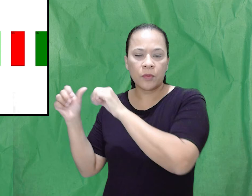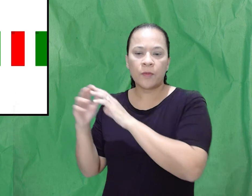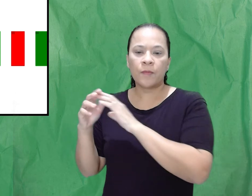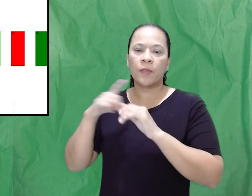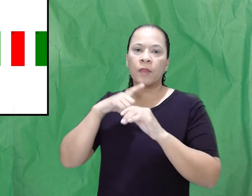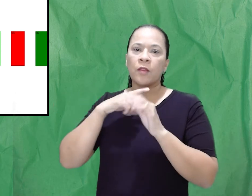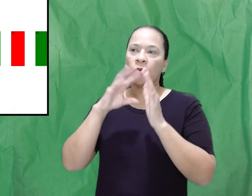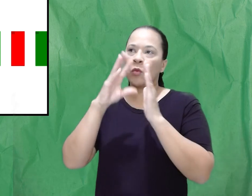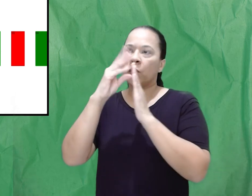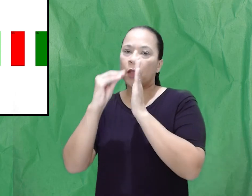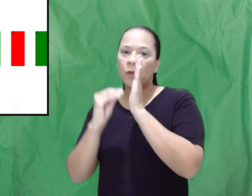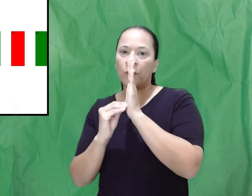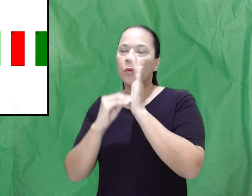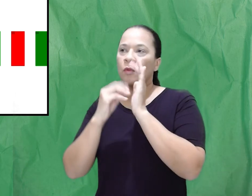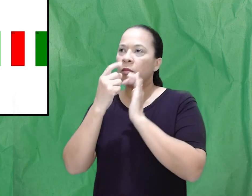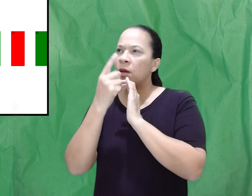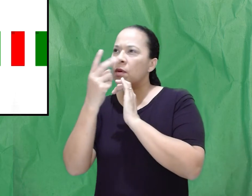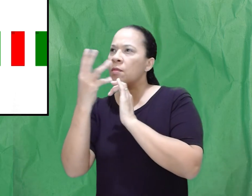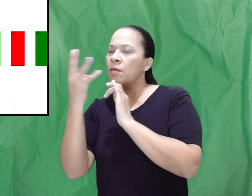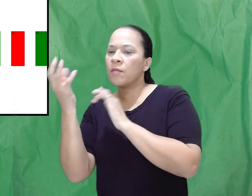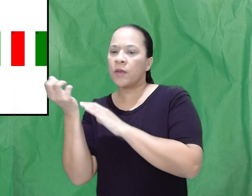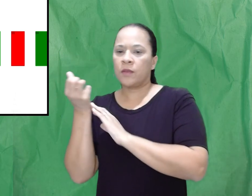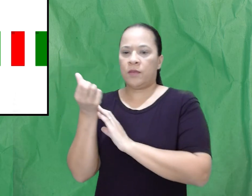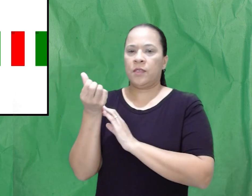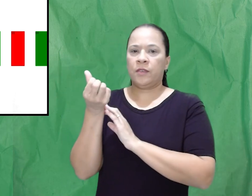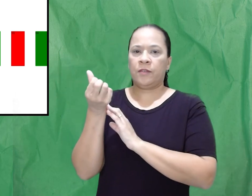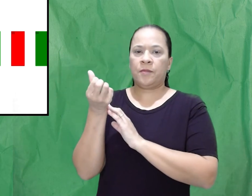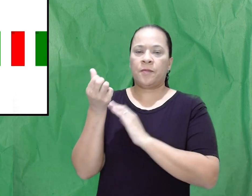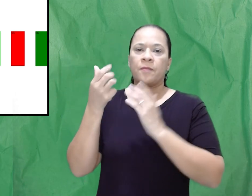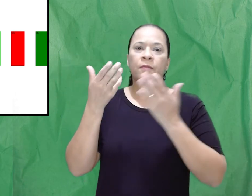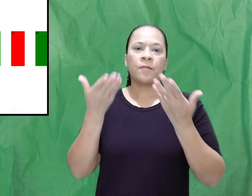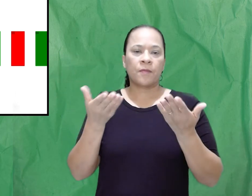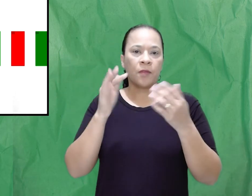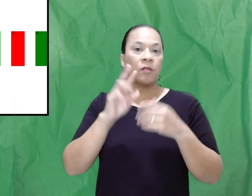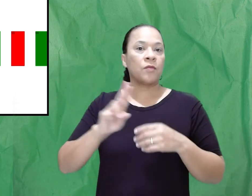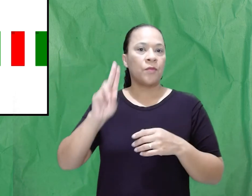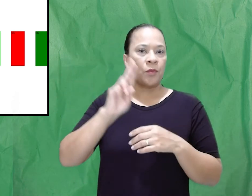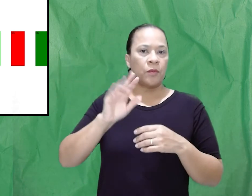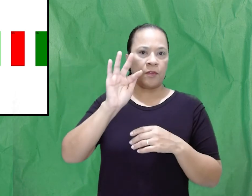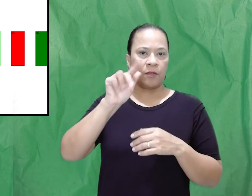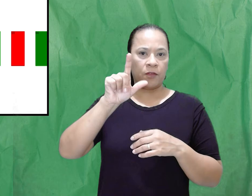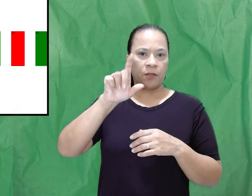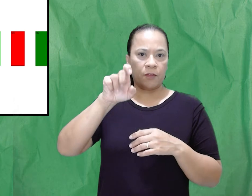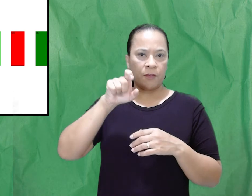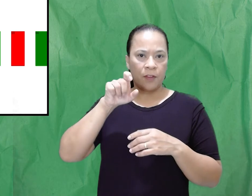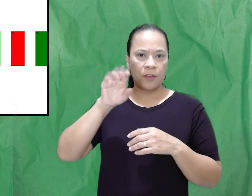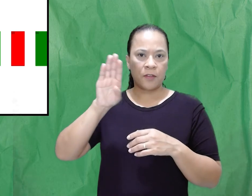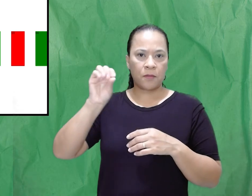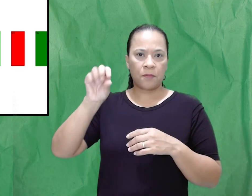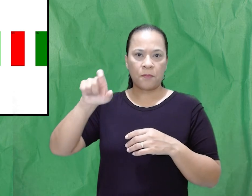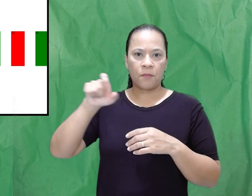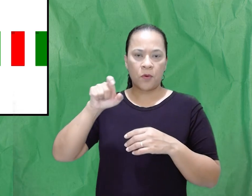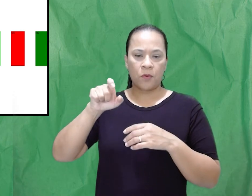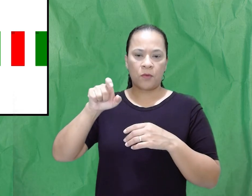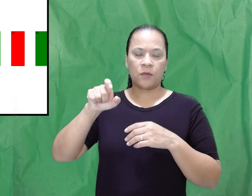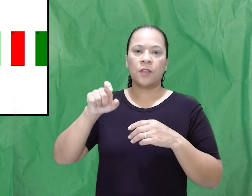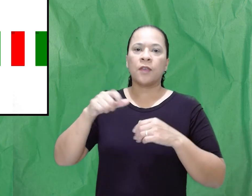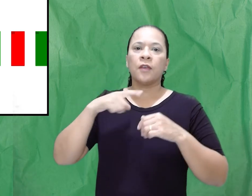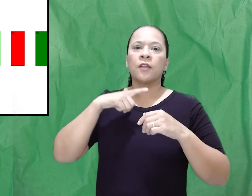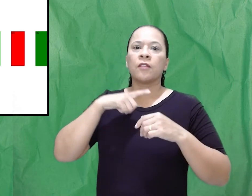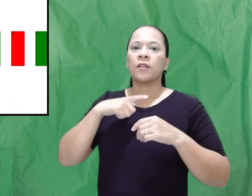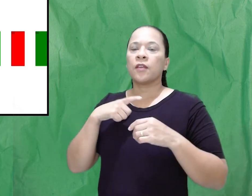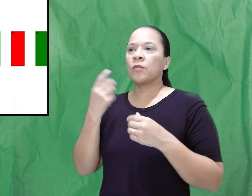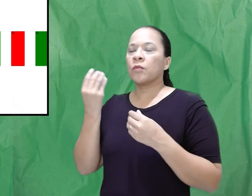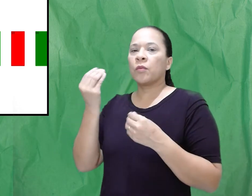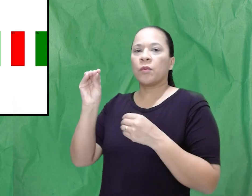caixa agora? Eu tenho aqui, para utilizar Flexbox, eu preciso, no display, eu preciso colocar o comando flex.